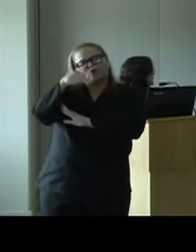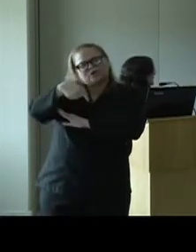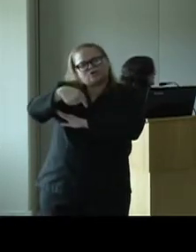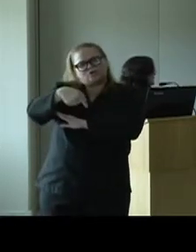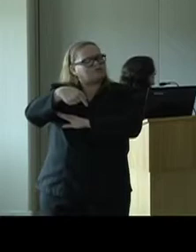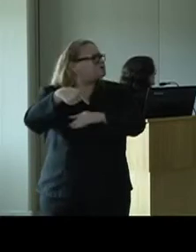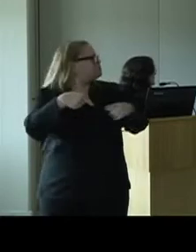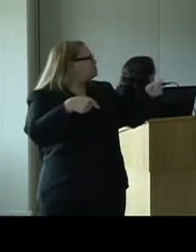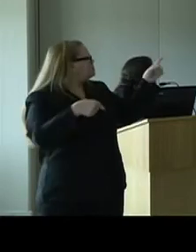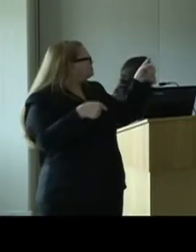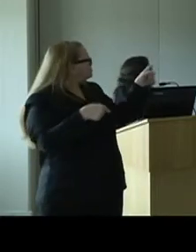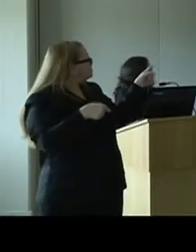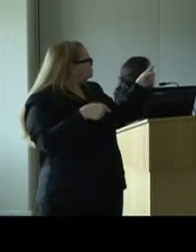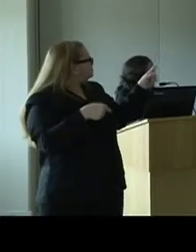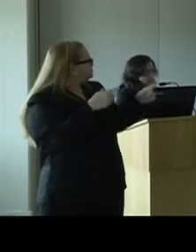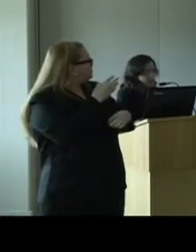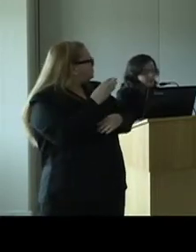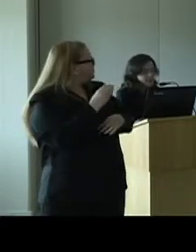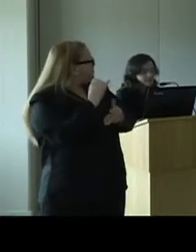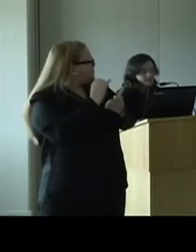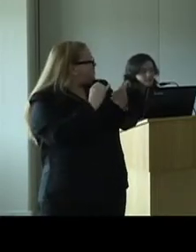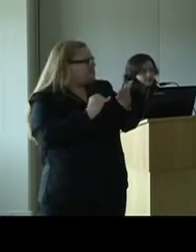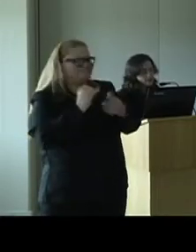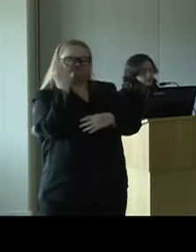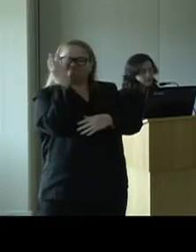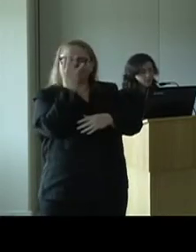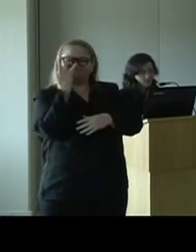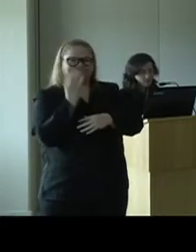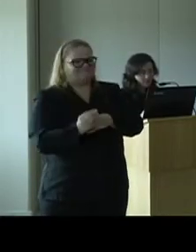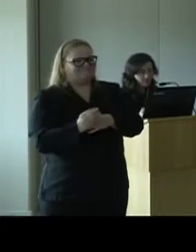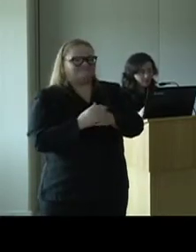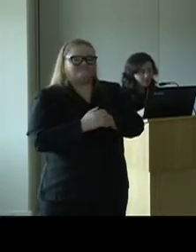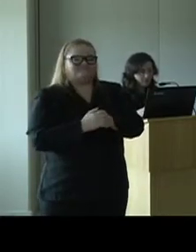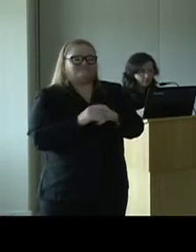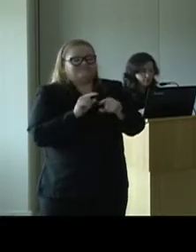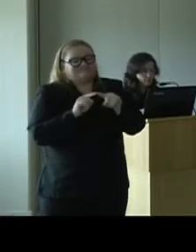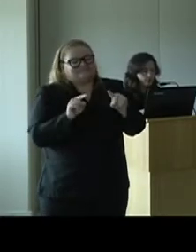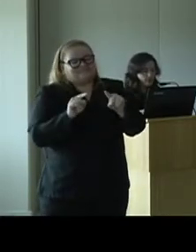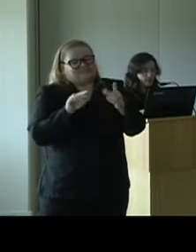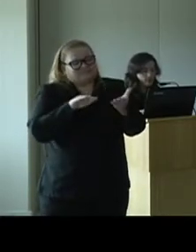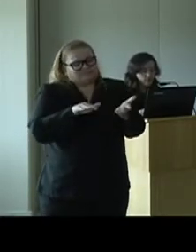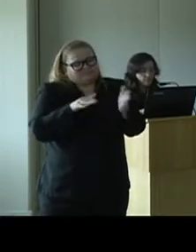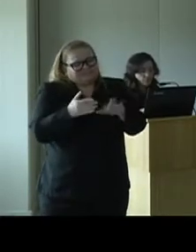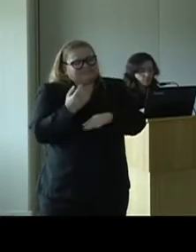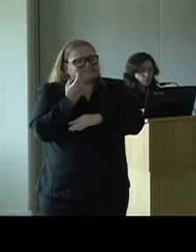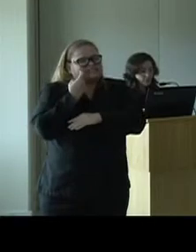es un autorretrato. Y él tiene pinturas bellísimas. Gabo lamentablemente falleció